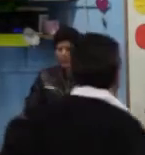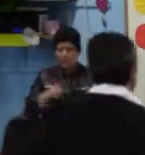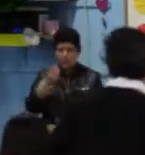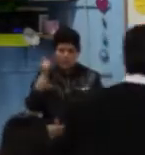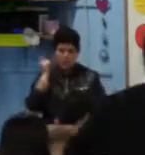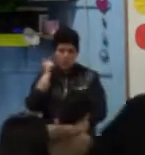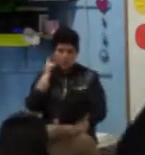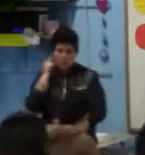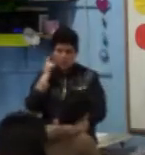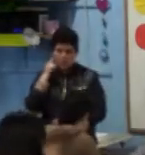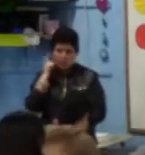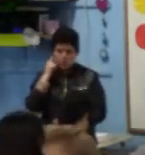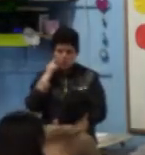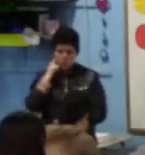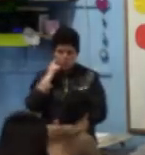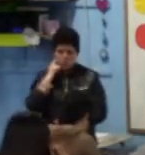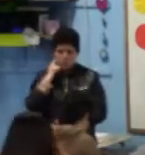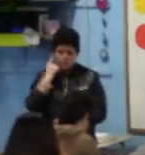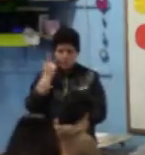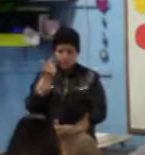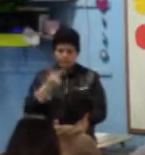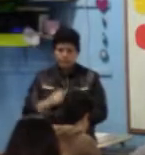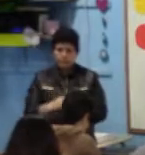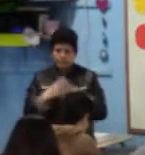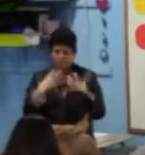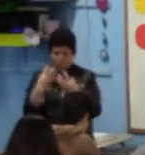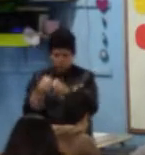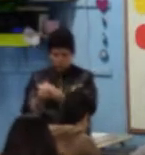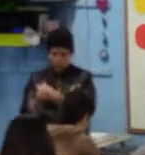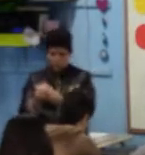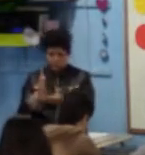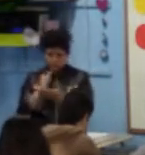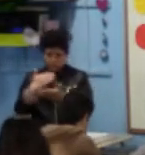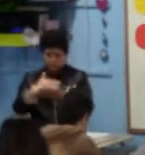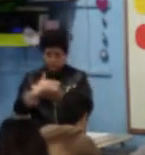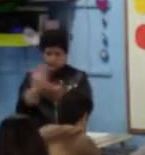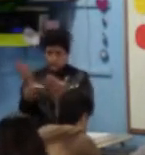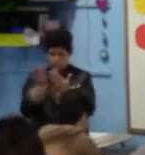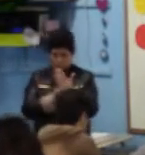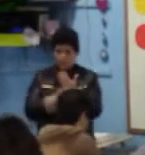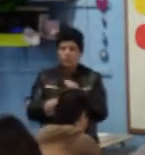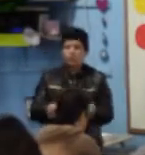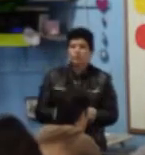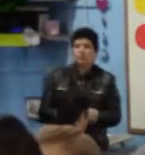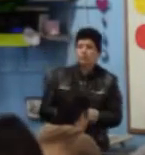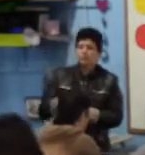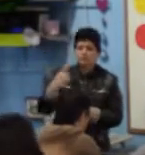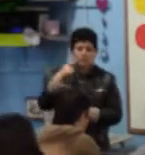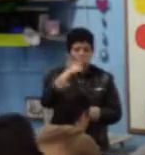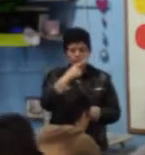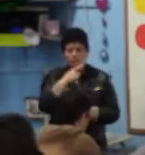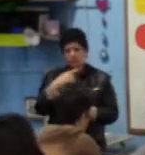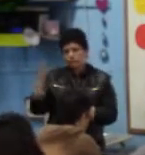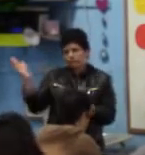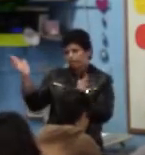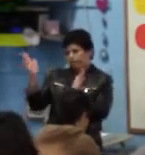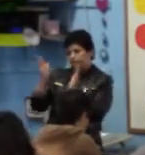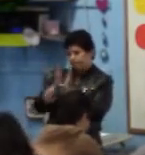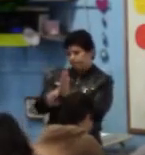oyente, pero se siente tan solo como todos nosotros porque él es parte de un mismo pueblo. Y cuando Jesús venga, nos